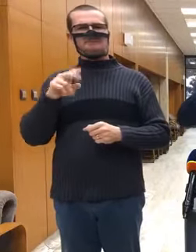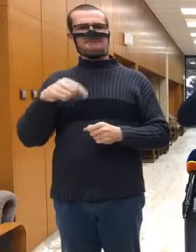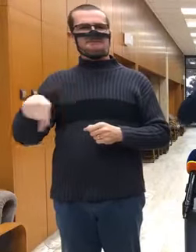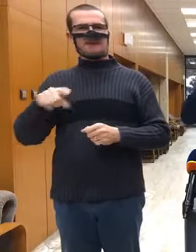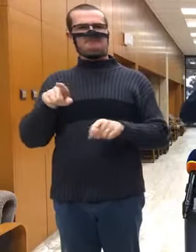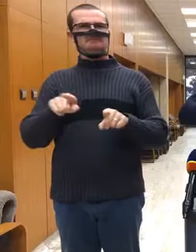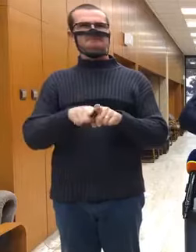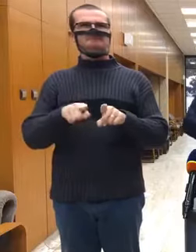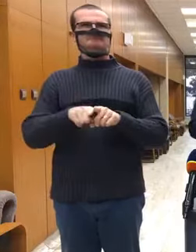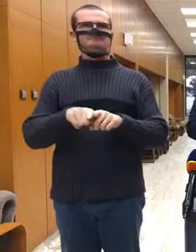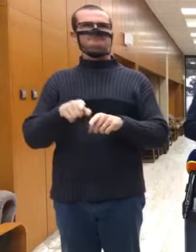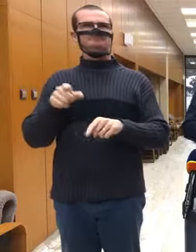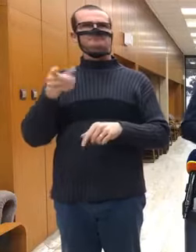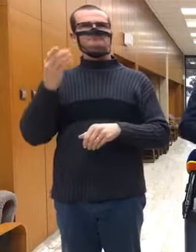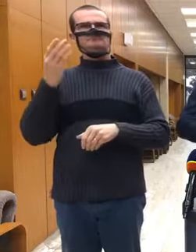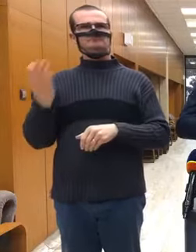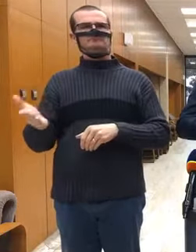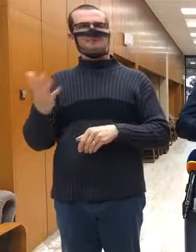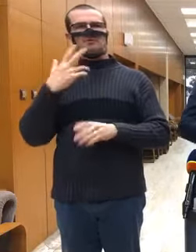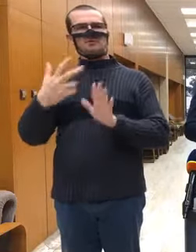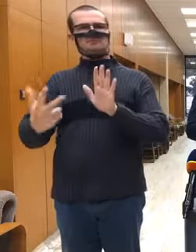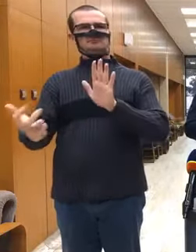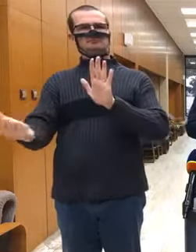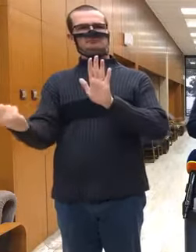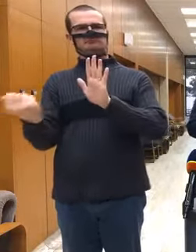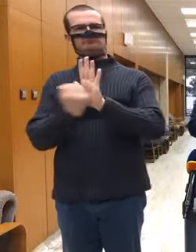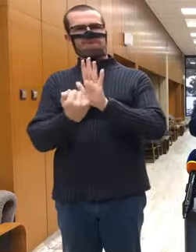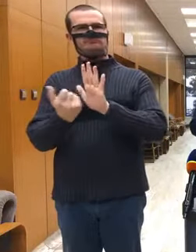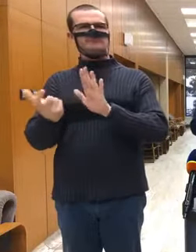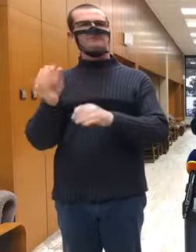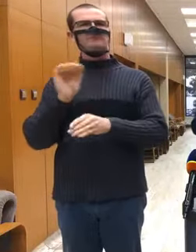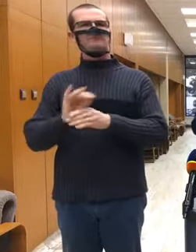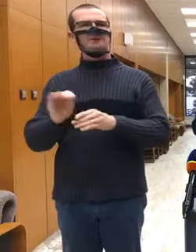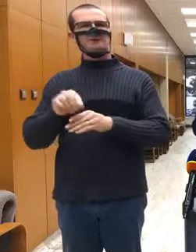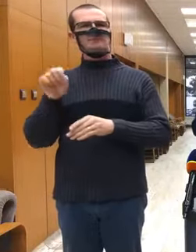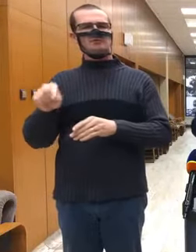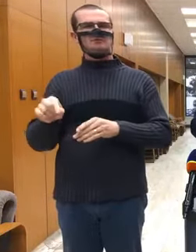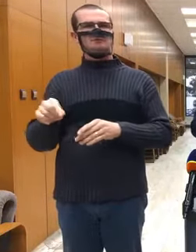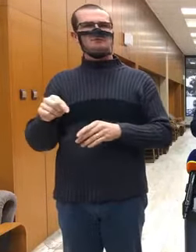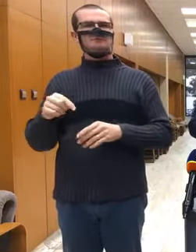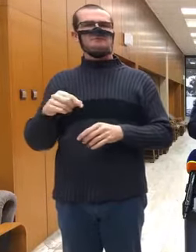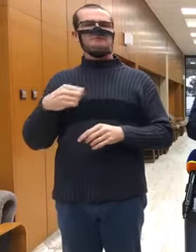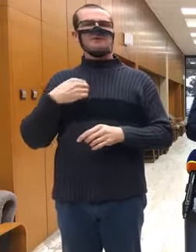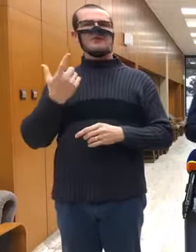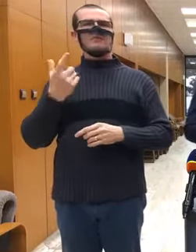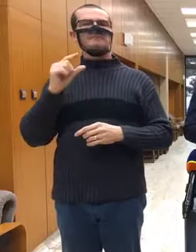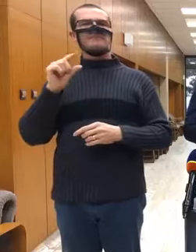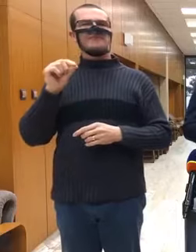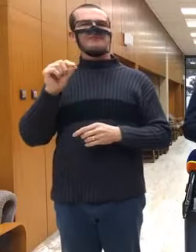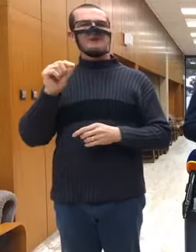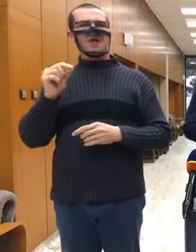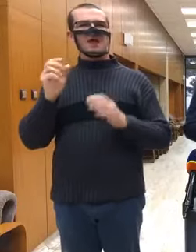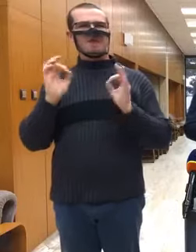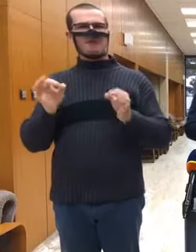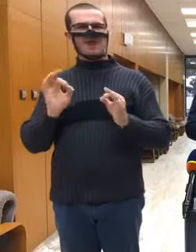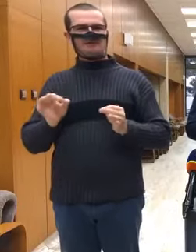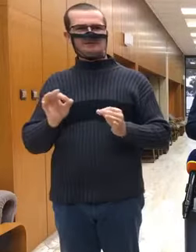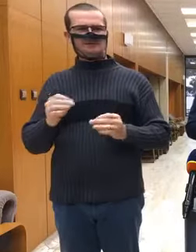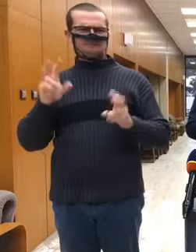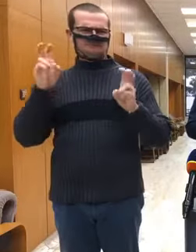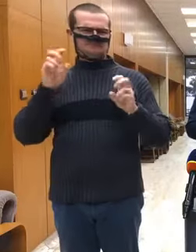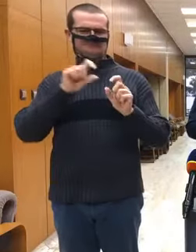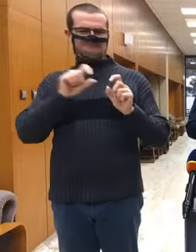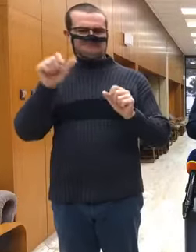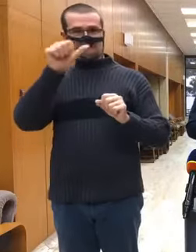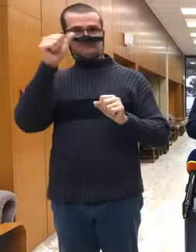ako pečať výnimočnosti, po slovensky ventilček kvality. A tieto